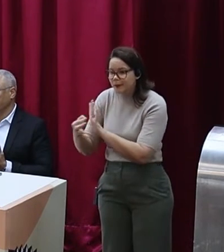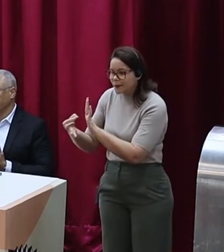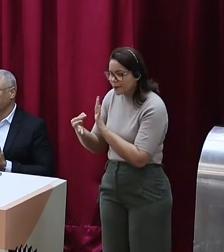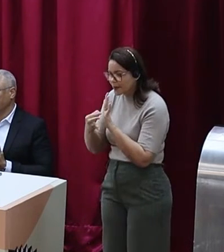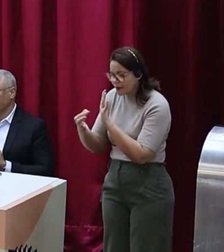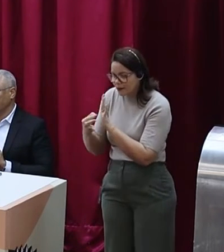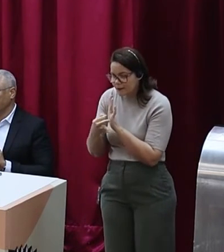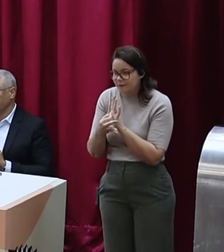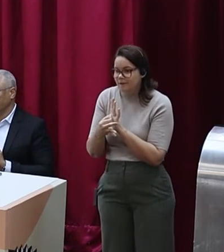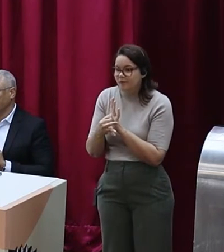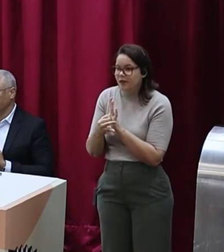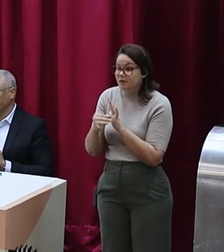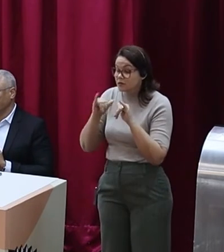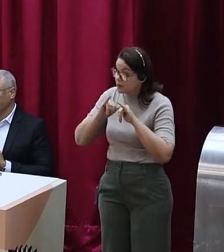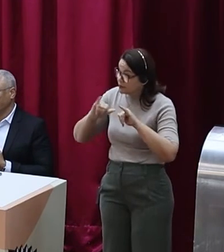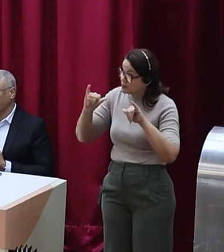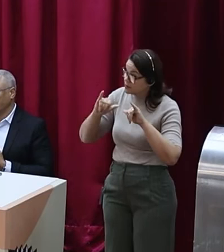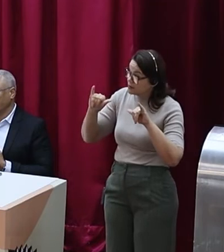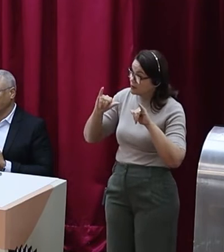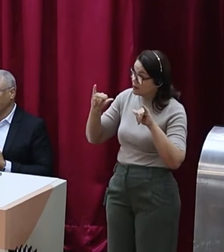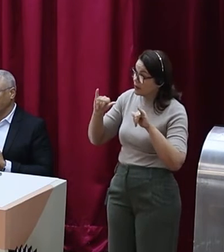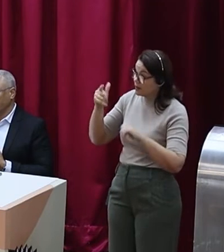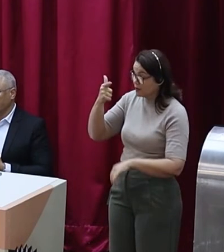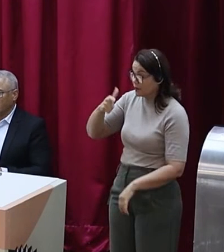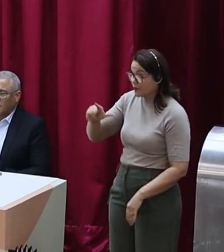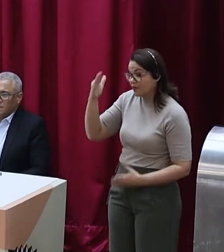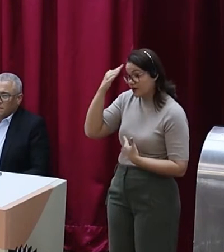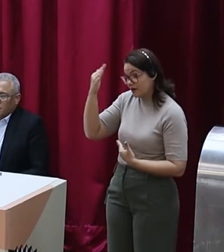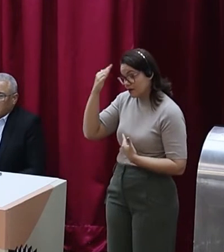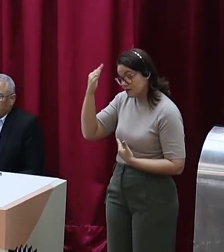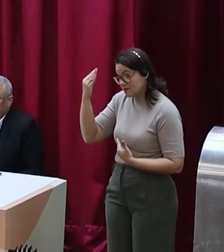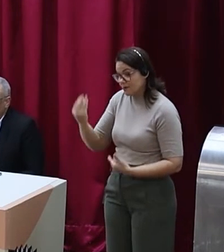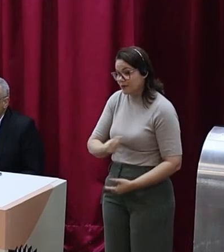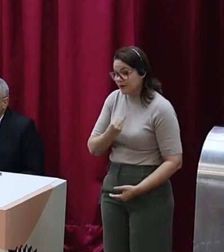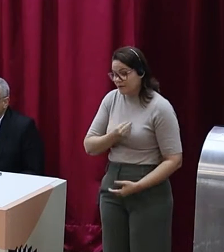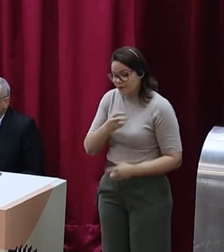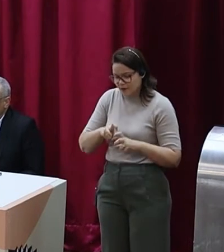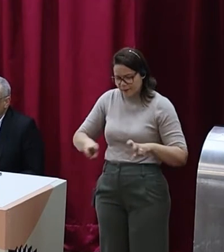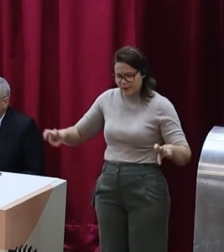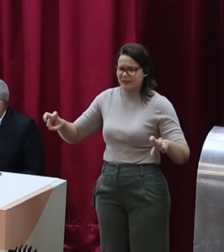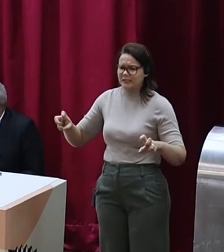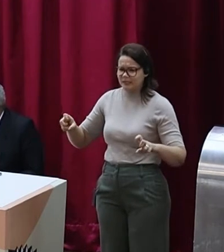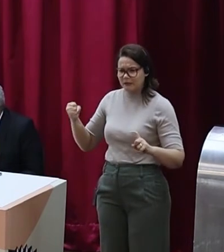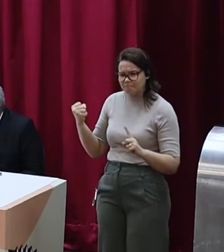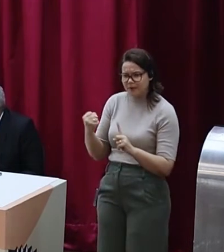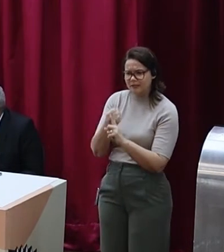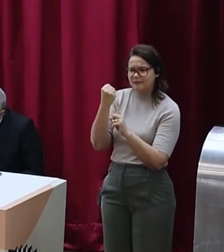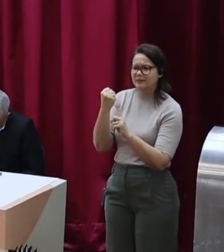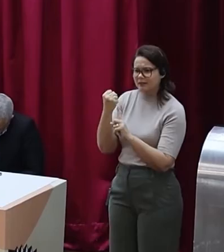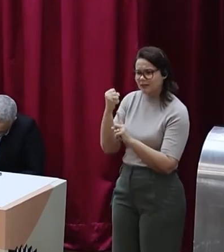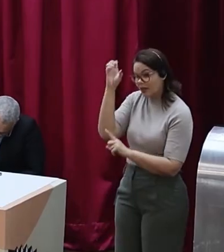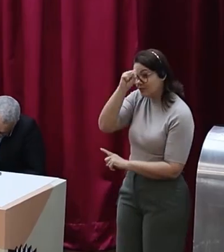comentários. Só queria dizer, né, novamente agradecer por fazer parte dessa mesa tão impactante que a gente aprendeu